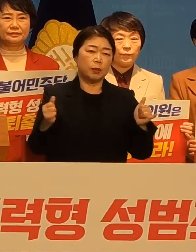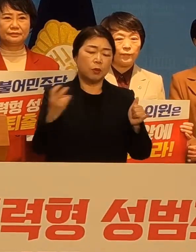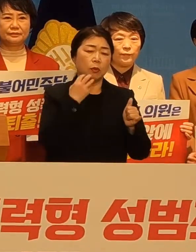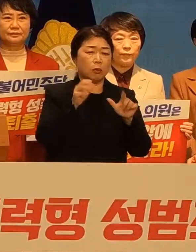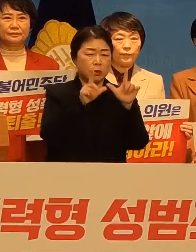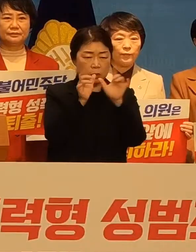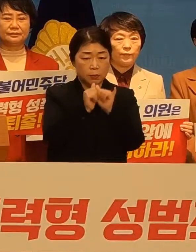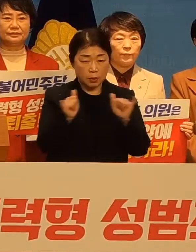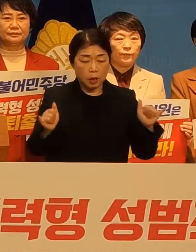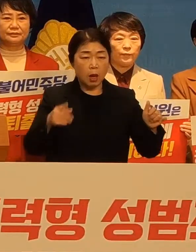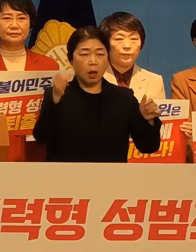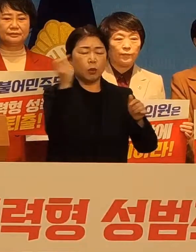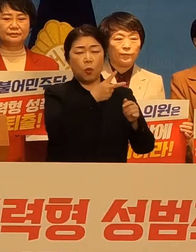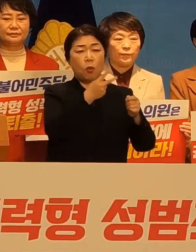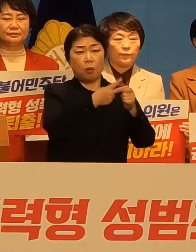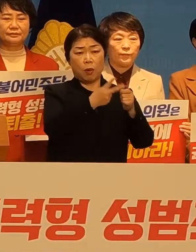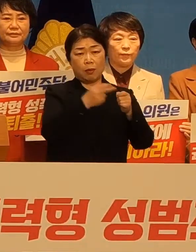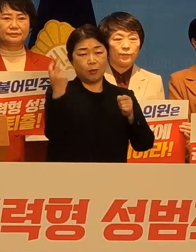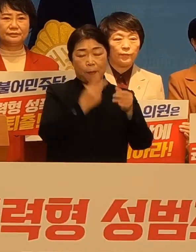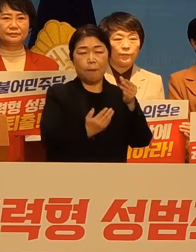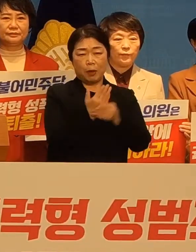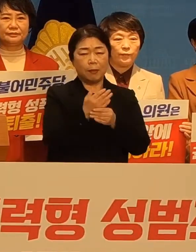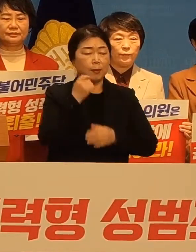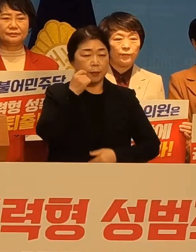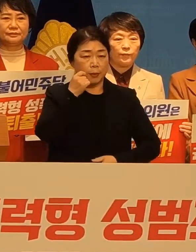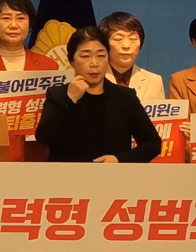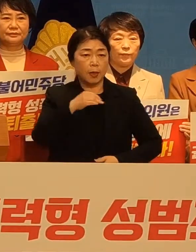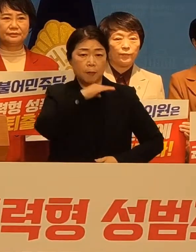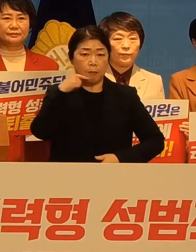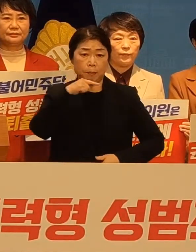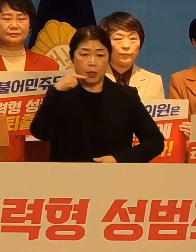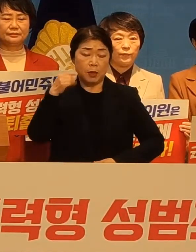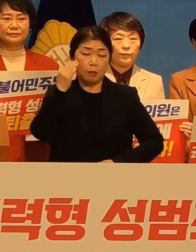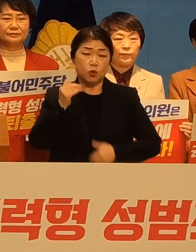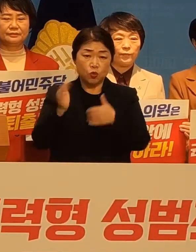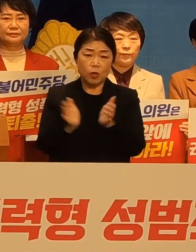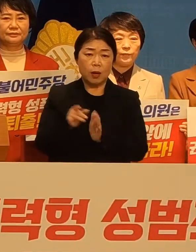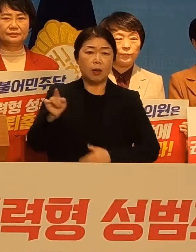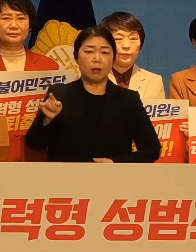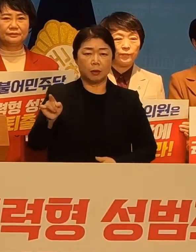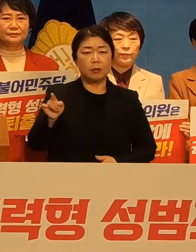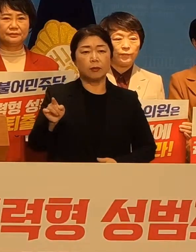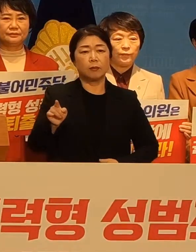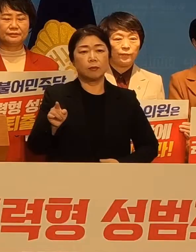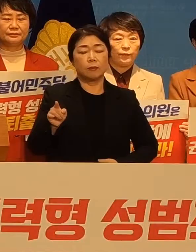시민들께서는 두 번 다시 민주당, 더불어민주당의